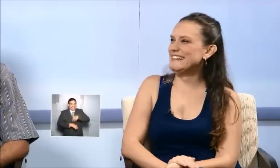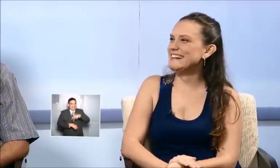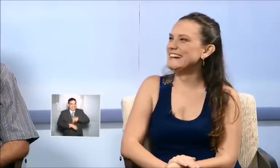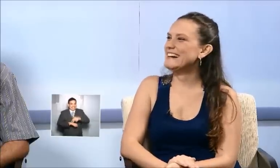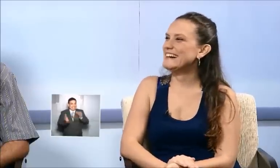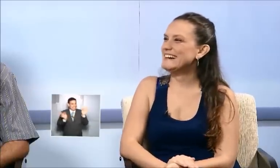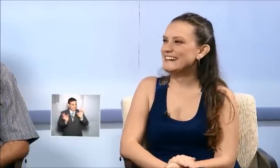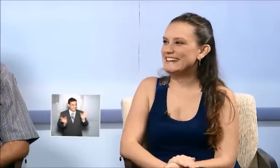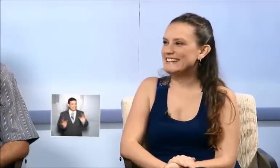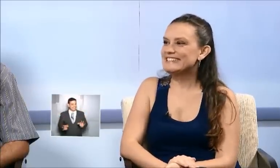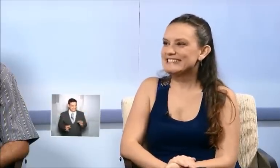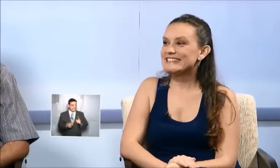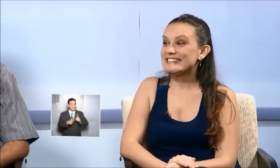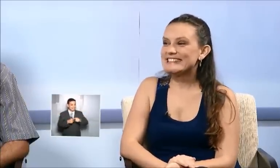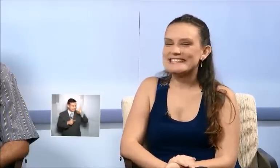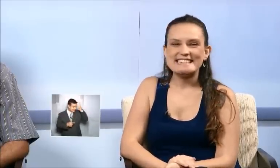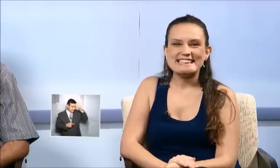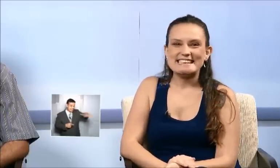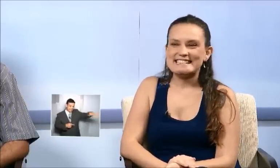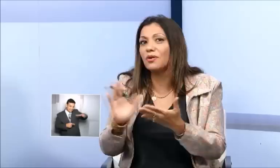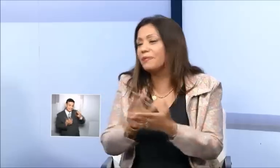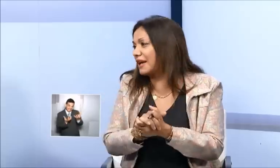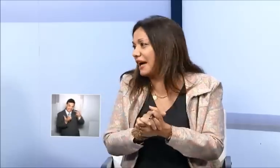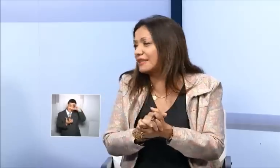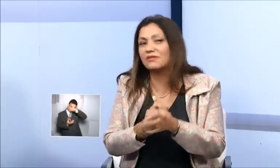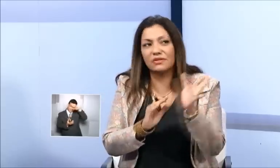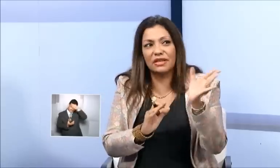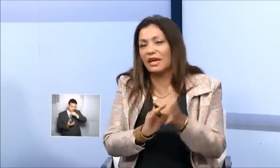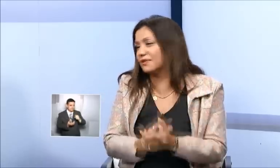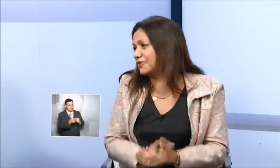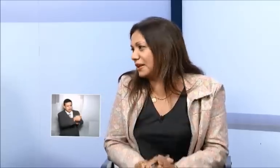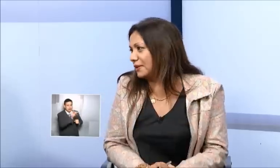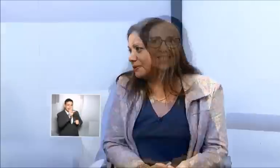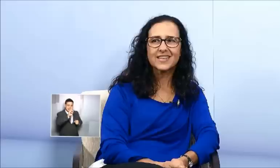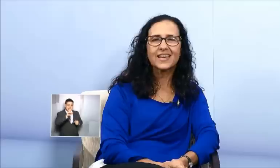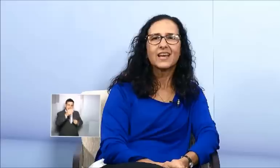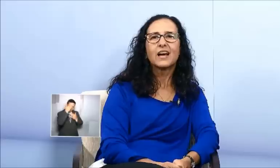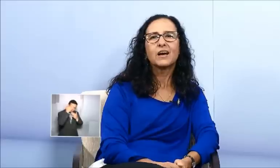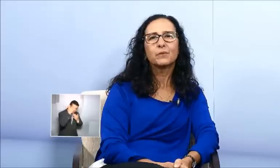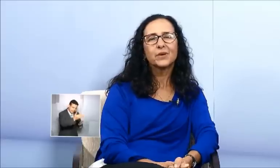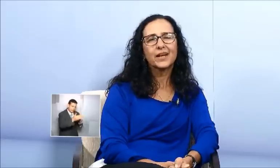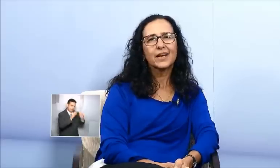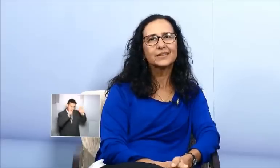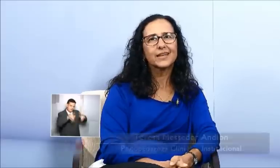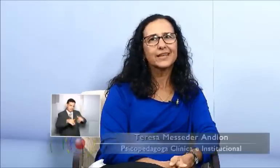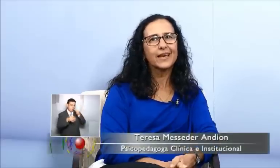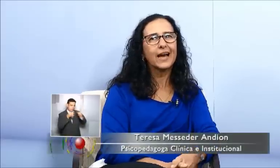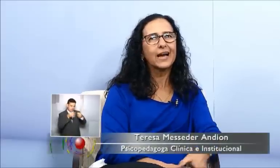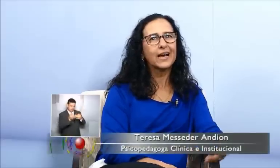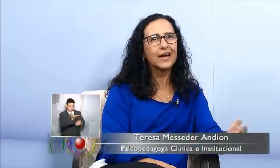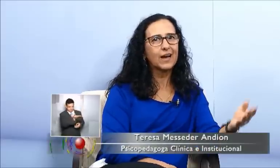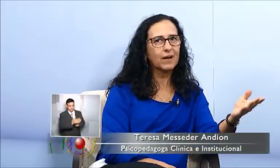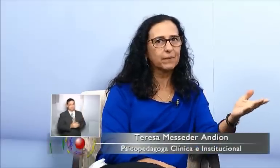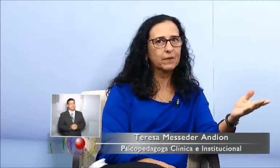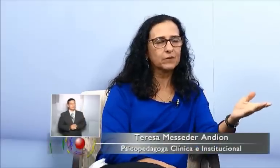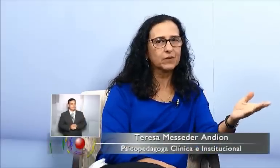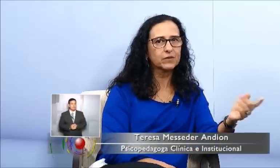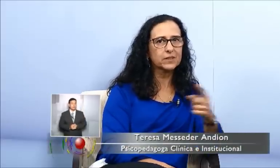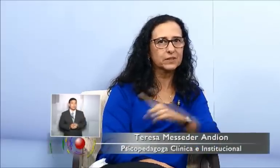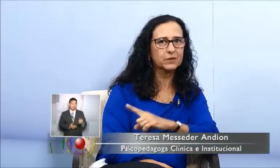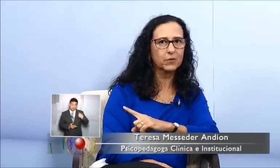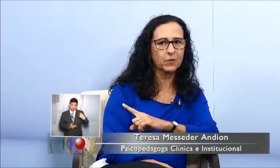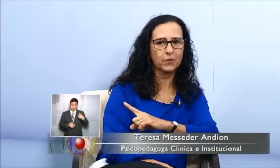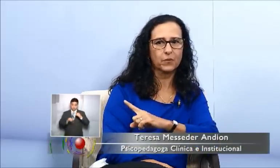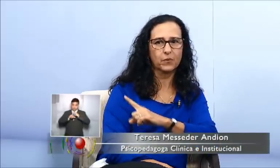felicidade quando a pessoa fala que quer aprender a língua. Tereza, muito obrigada, o seu recado final. O meu recado é que eu